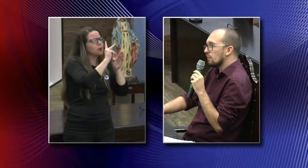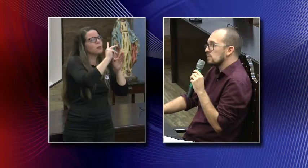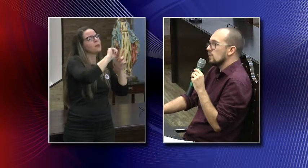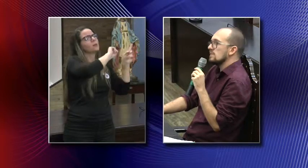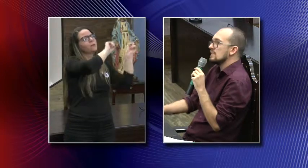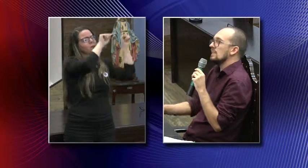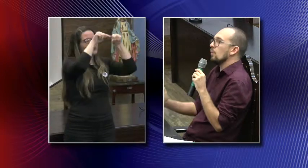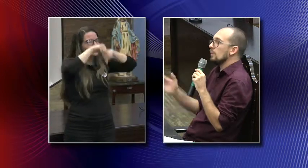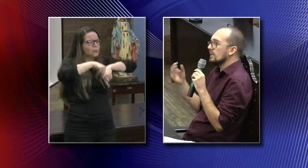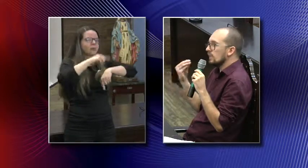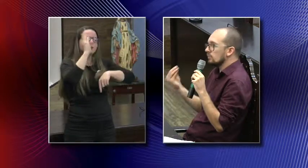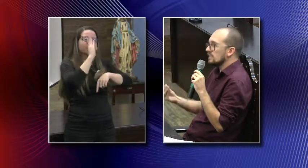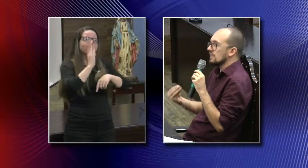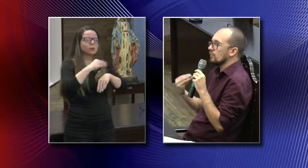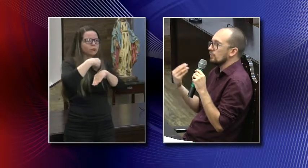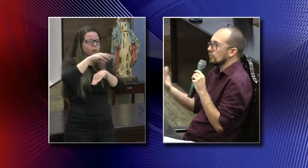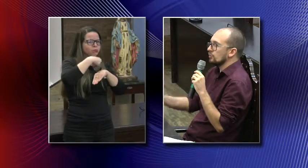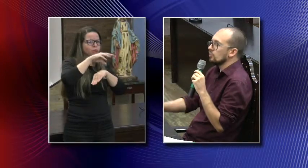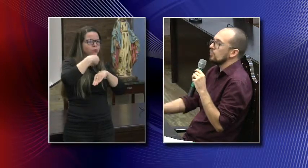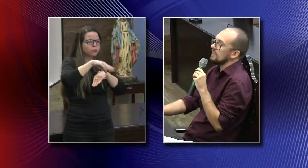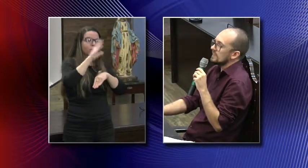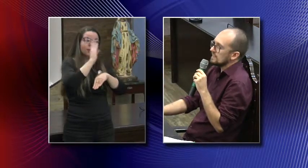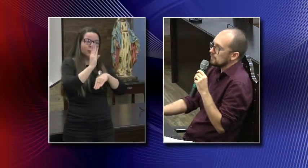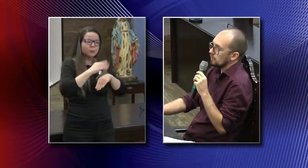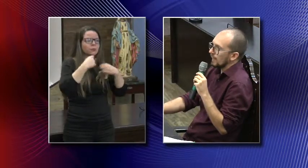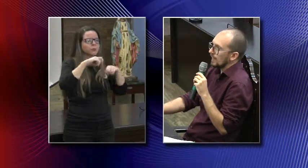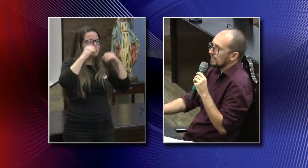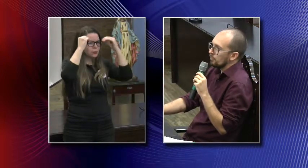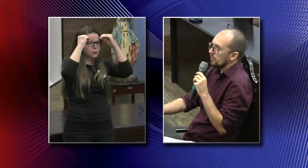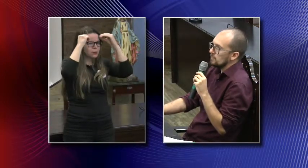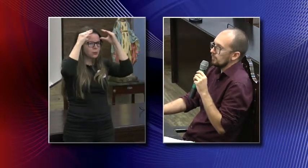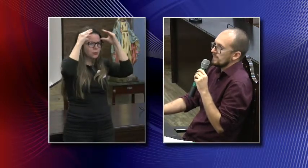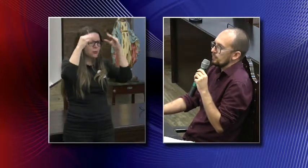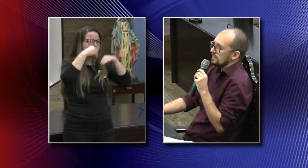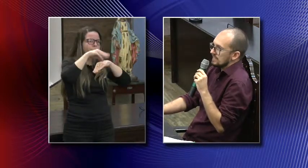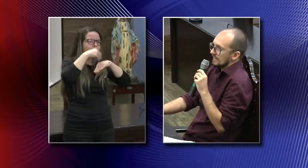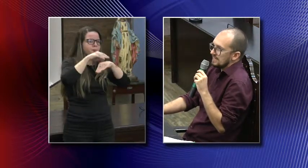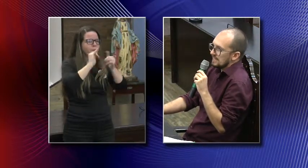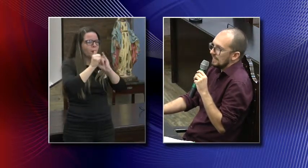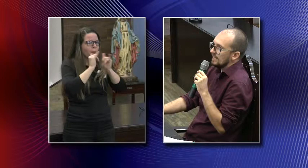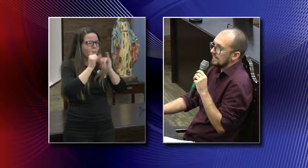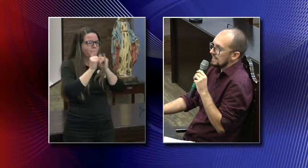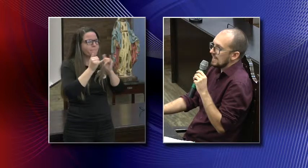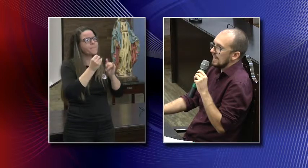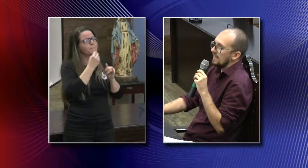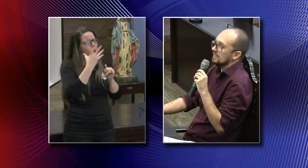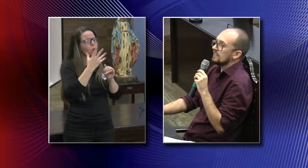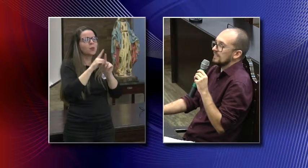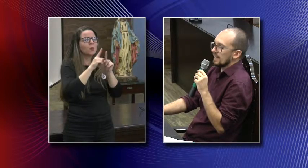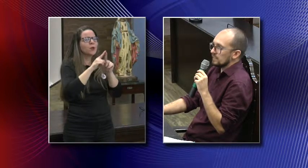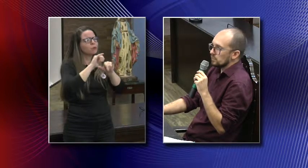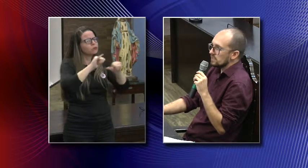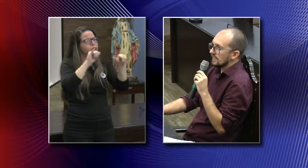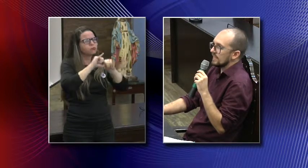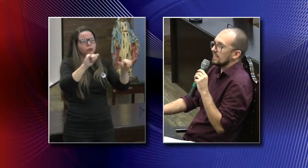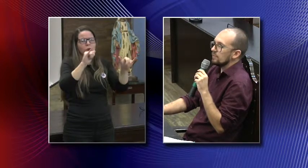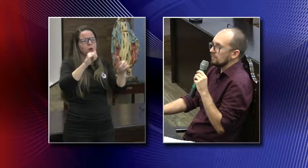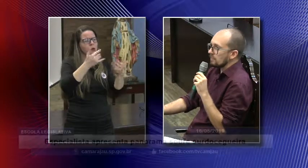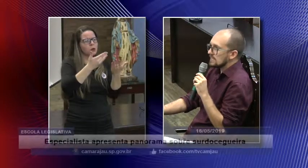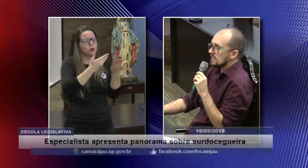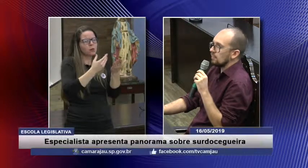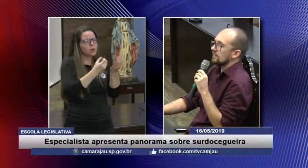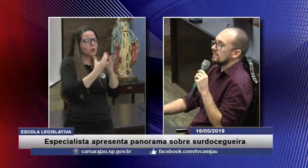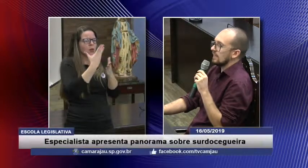buscar informações, o que está acontecendo ao redor do mundo e trazer isso para cá depois. O Brasil precisa crescer nessa área, na área da surdo-cegueira,